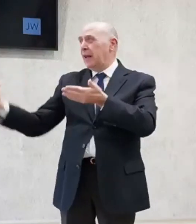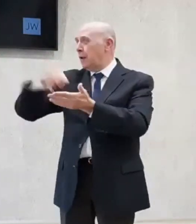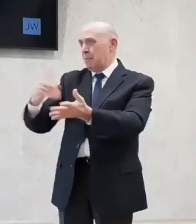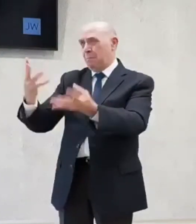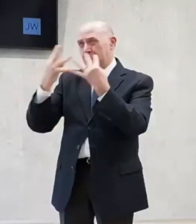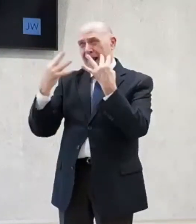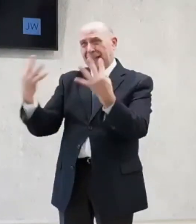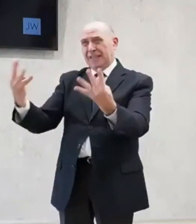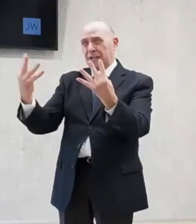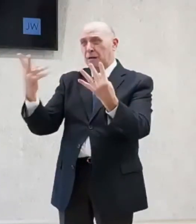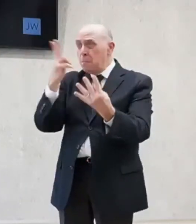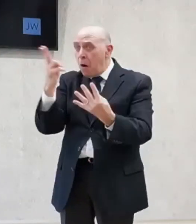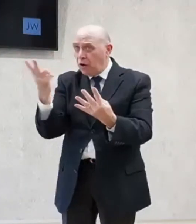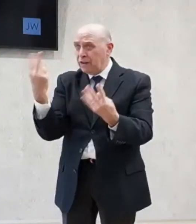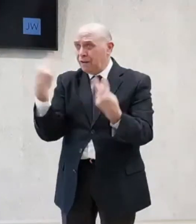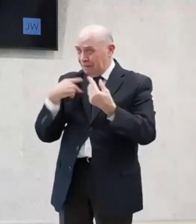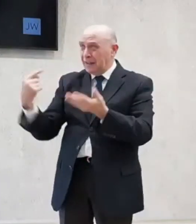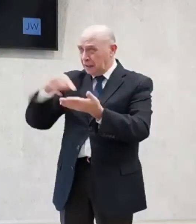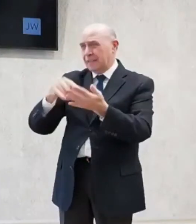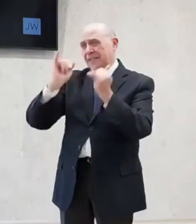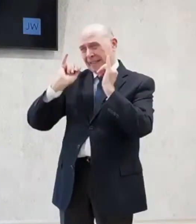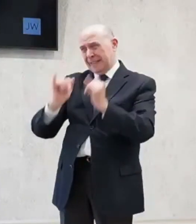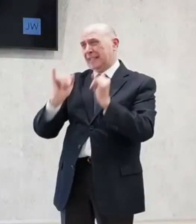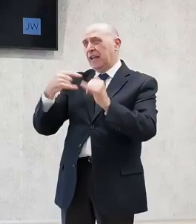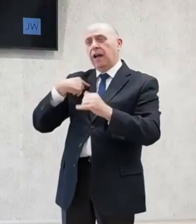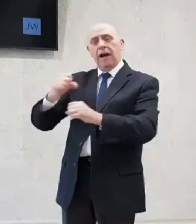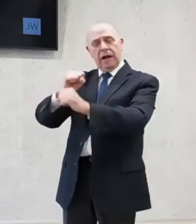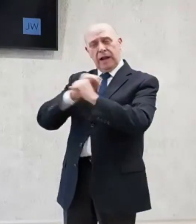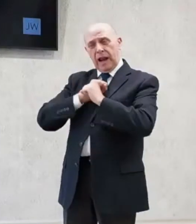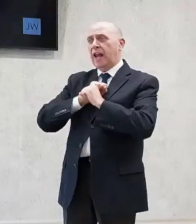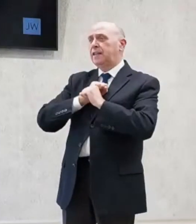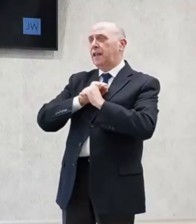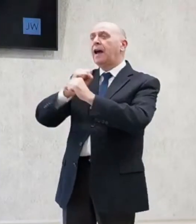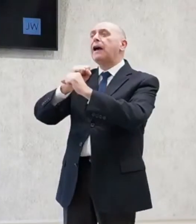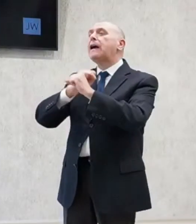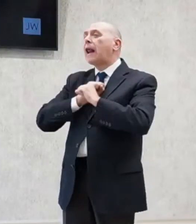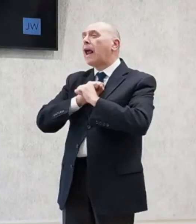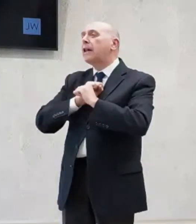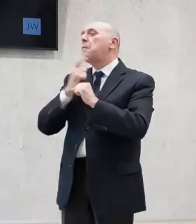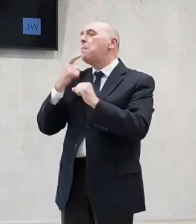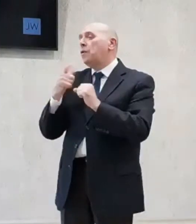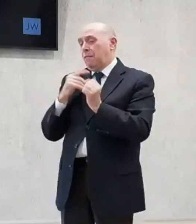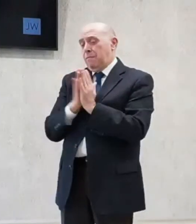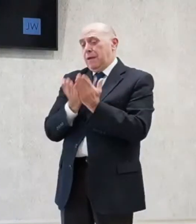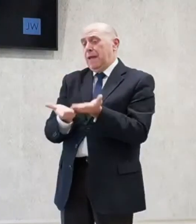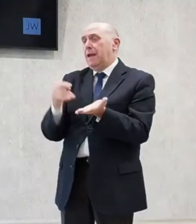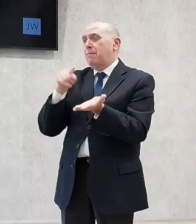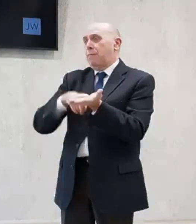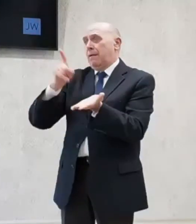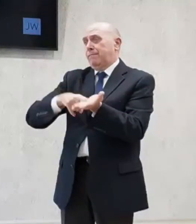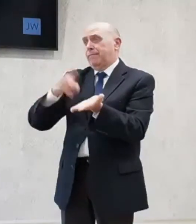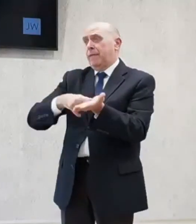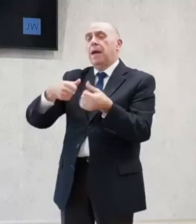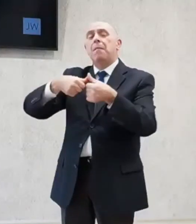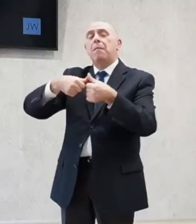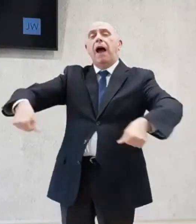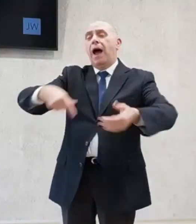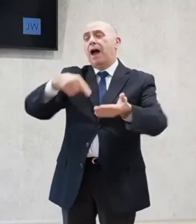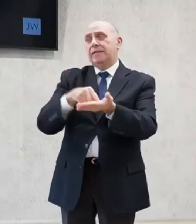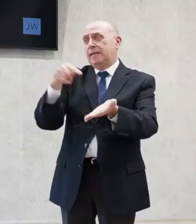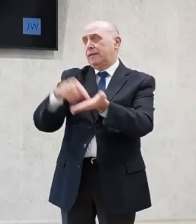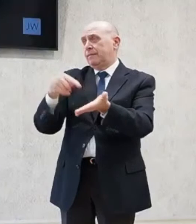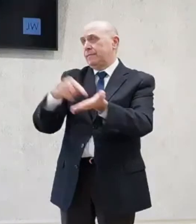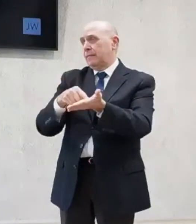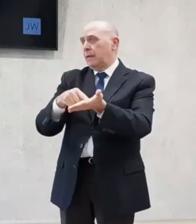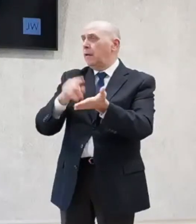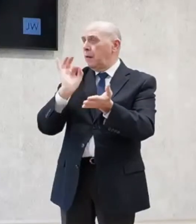in vita le persone morte Ebbene questa sua fiducia era basata su molti passi strutturali in particolare Lena